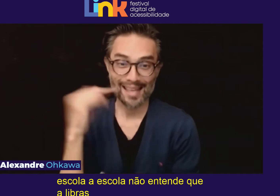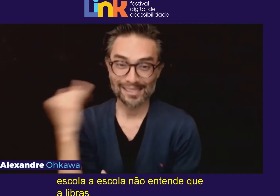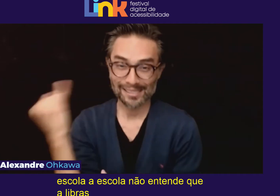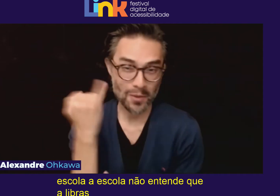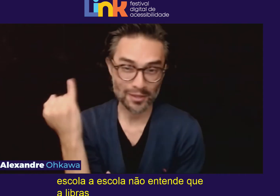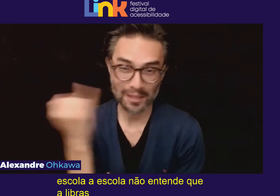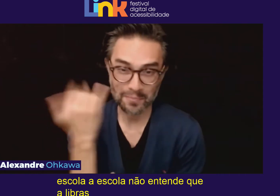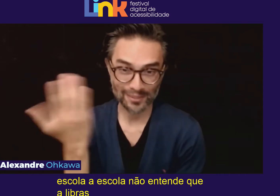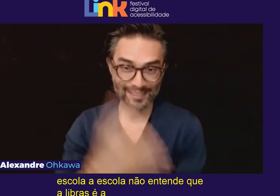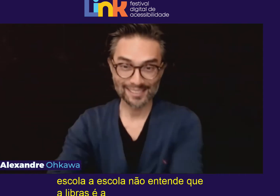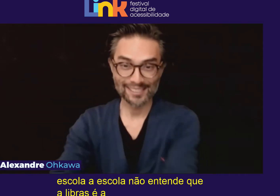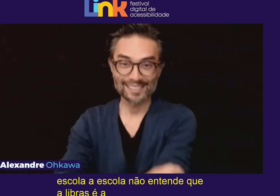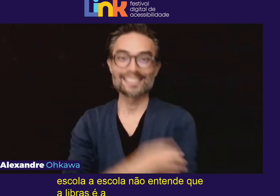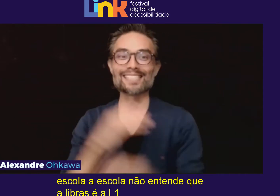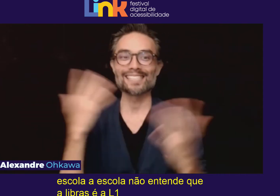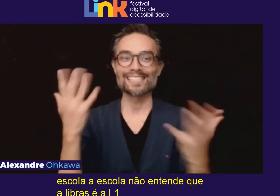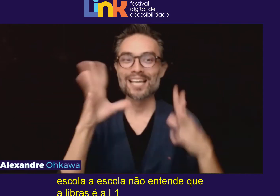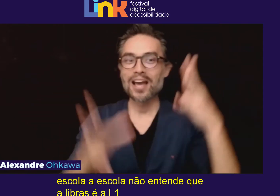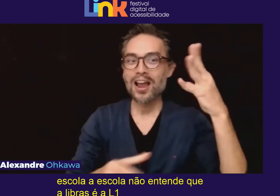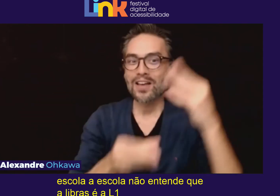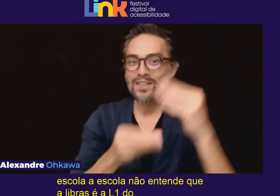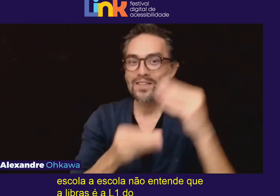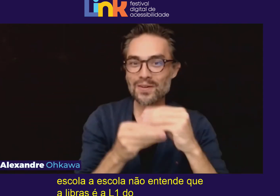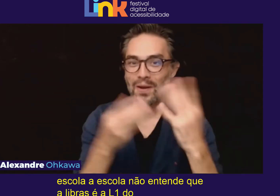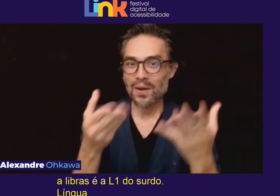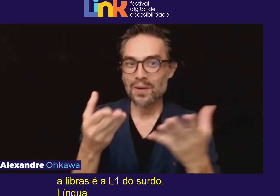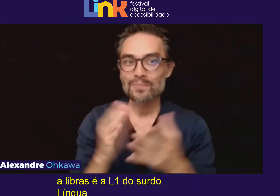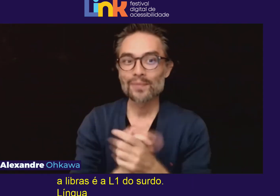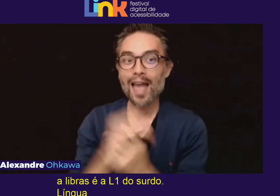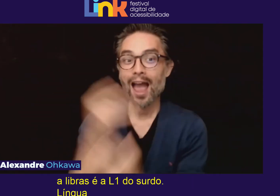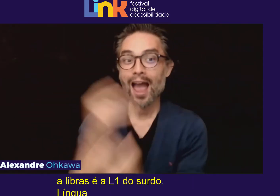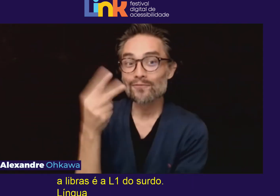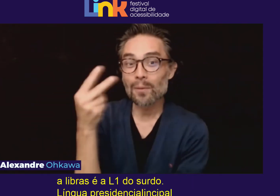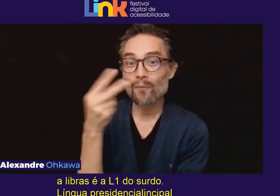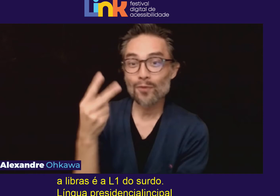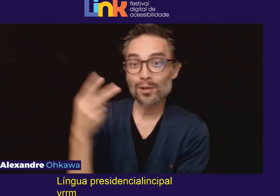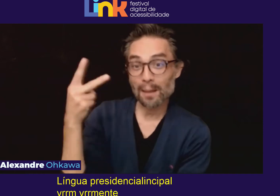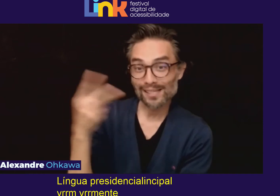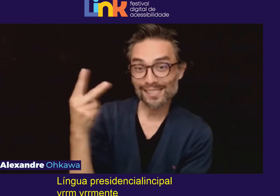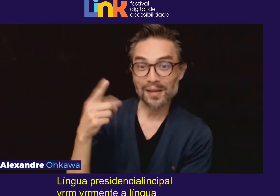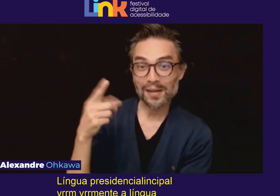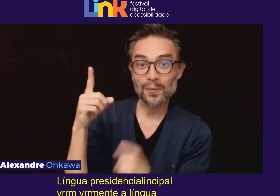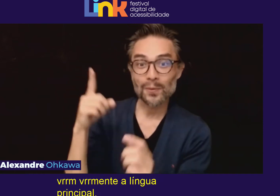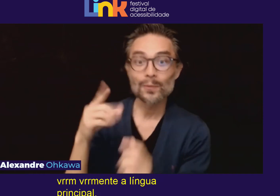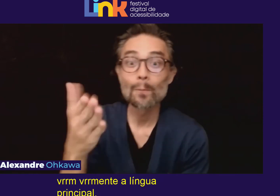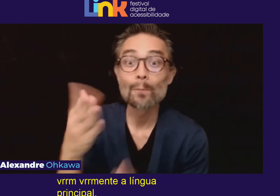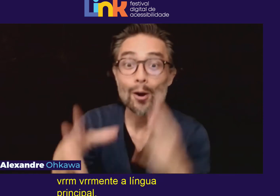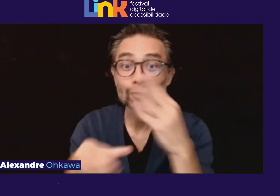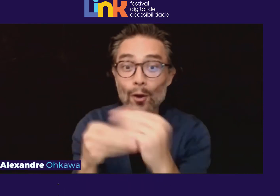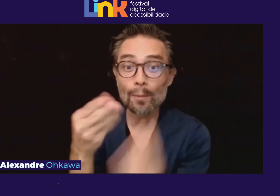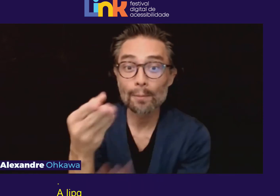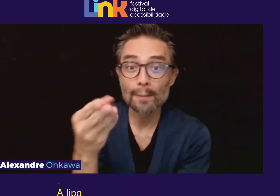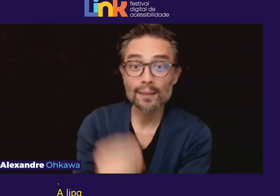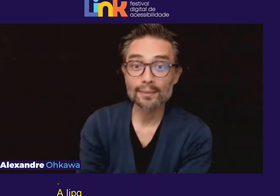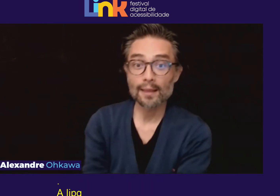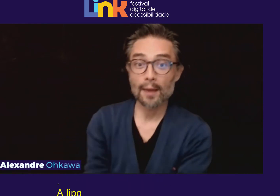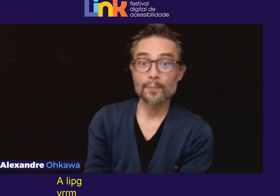Então, essa é uma informação muito importante, né? Eu quis só dar esse complemento. Agora... Ai,